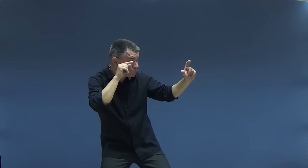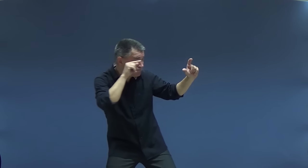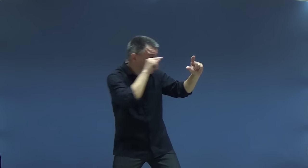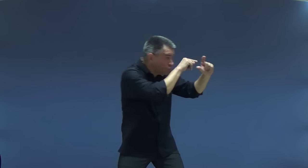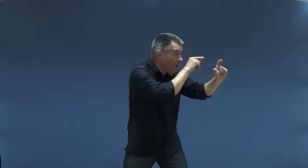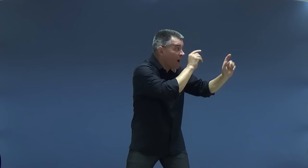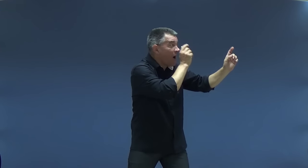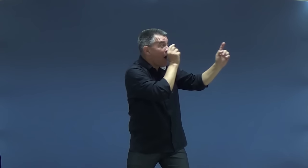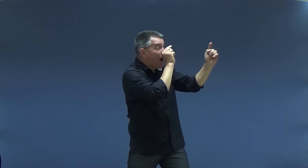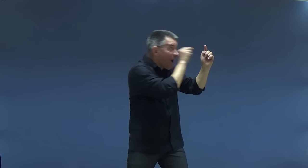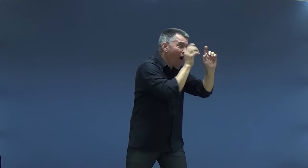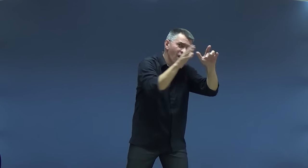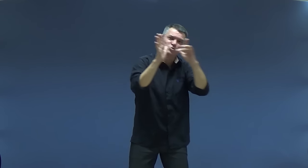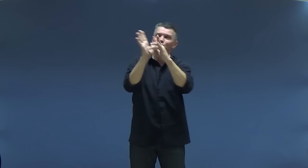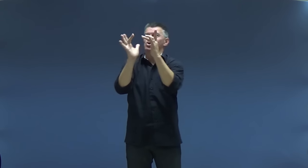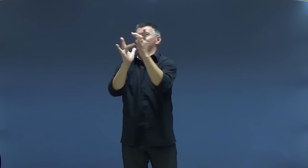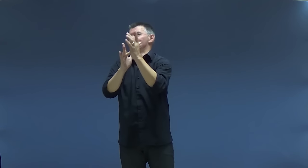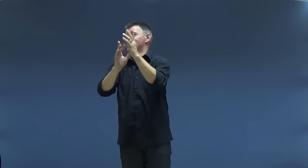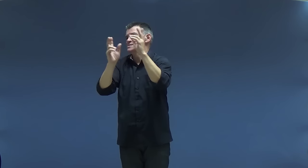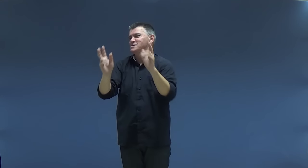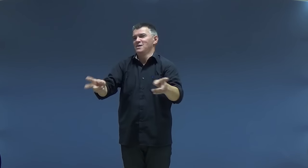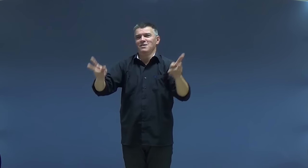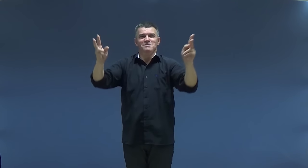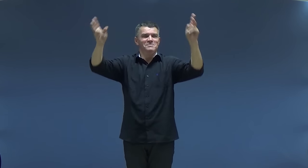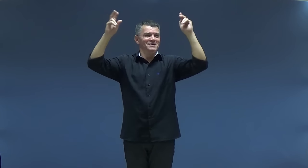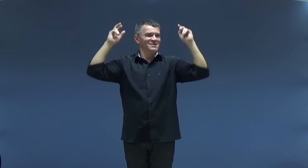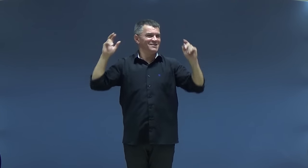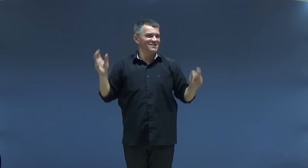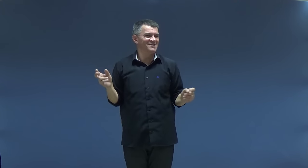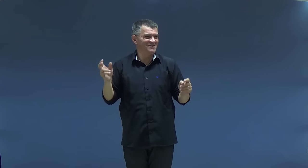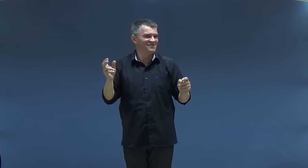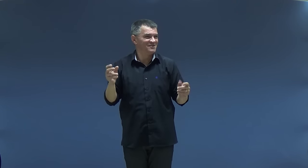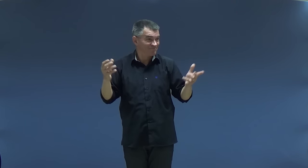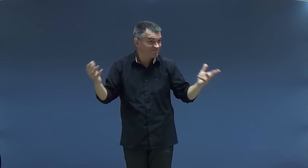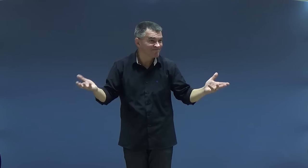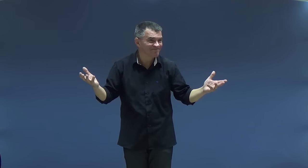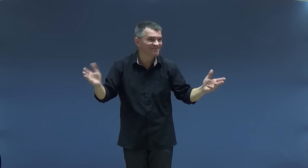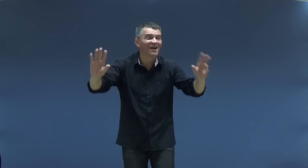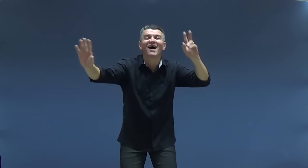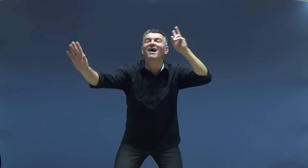Então, olha ali, o teu alvo tem que ser Jesus, sempre.